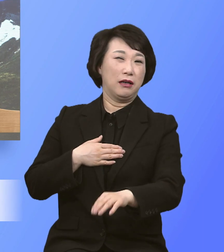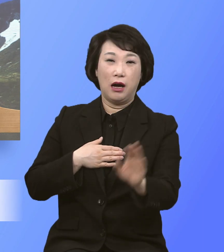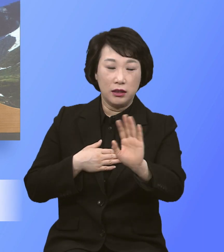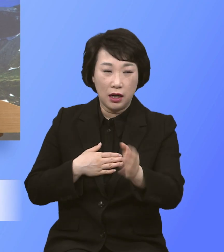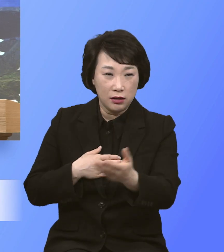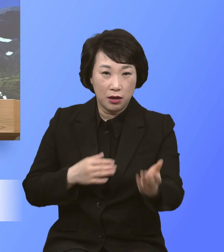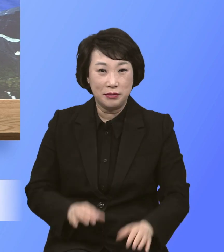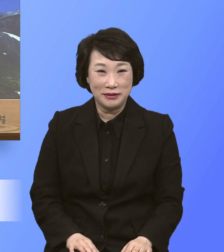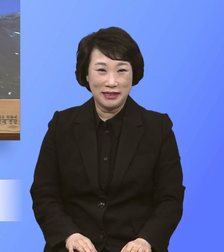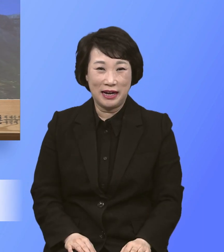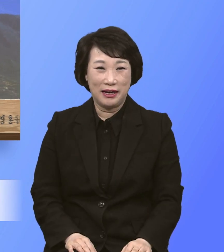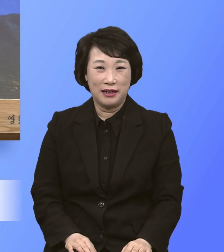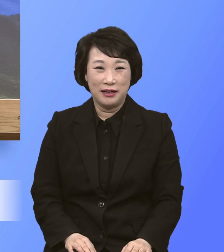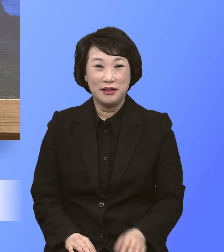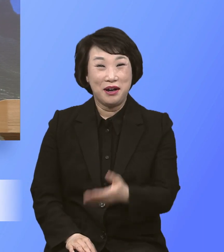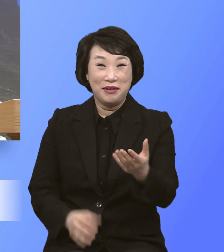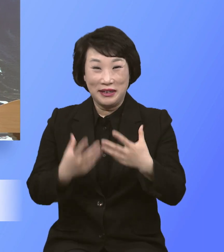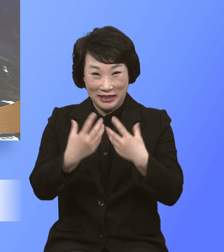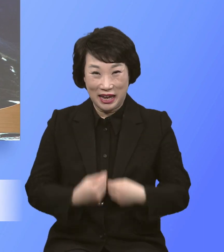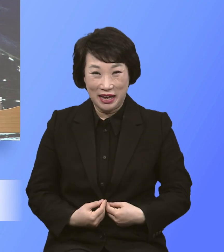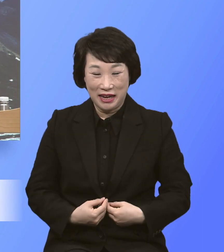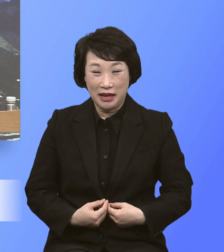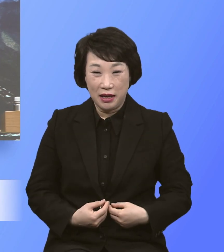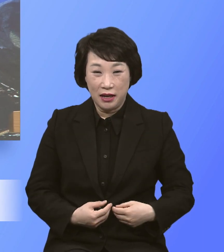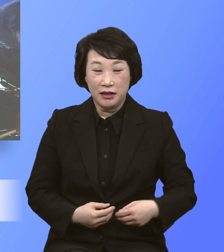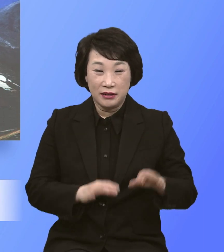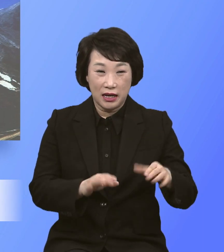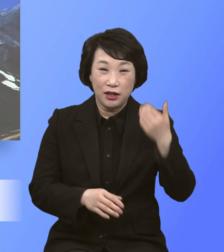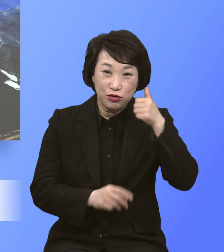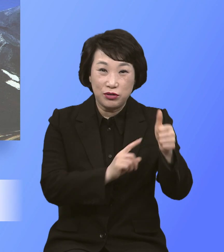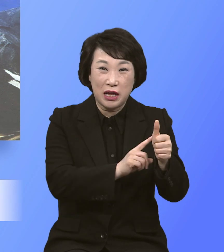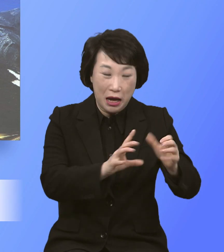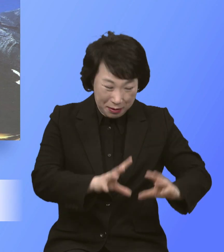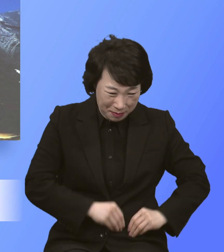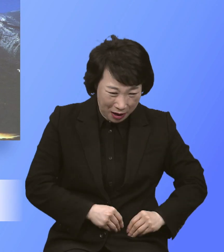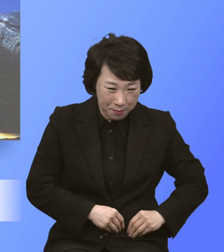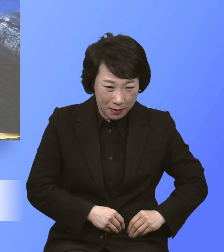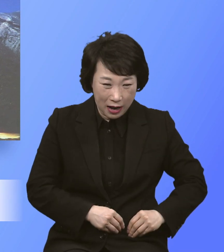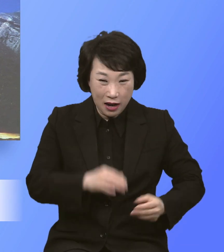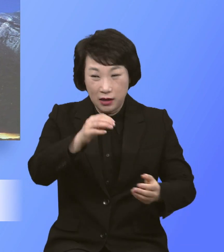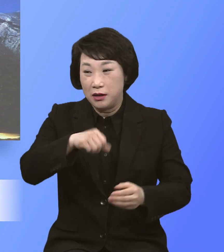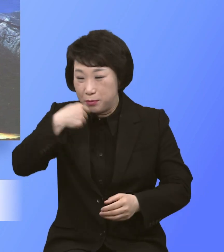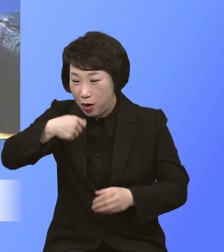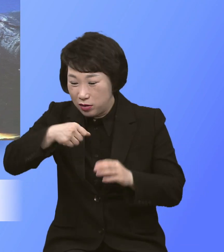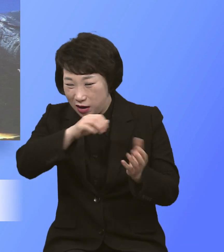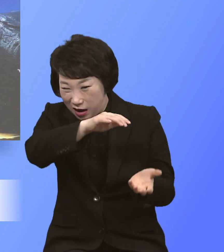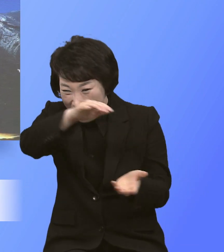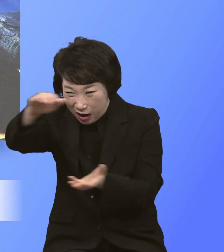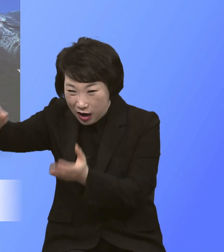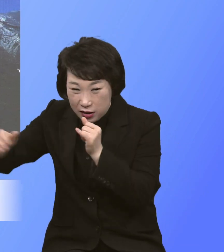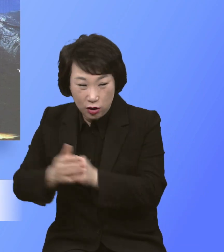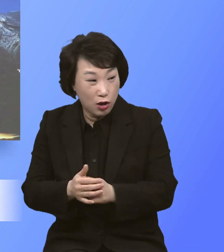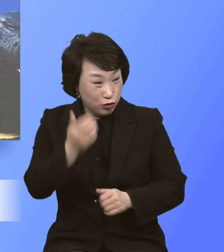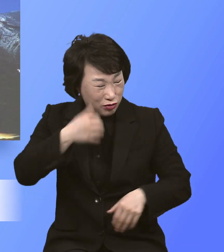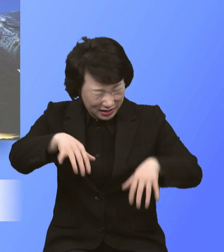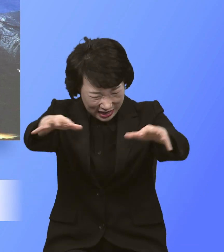여기 배고픈 자에게 밥상이 있습니다. 누구든지 와서 잡수세요 하니까 서로 쳐다봐.